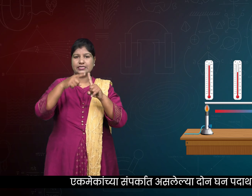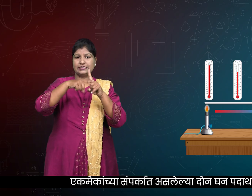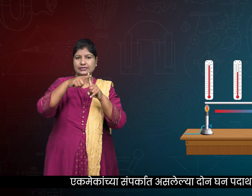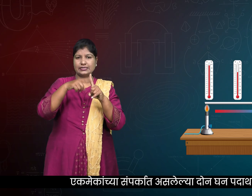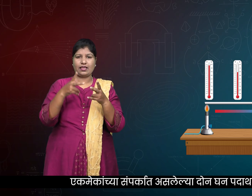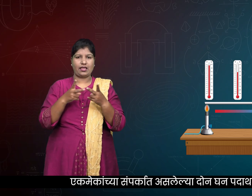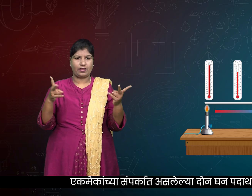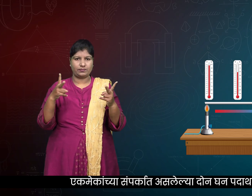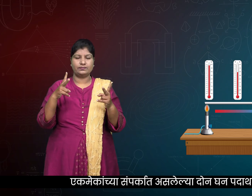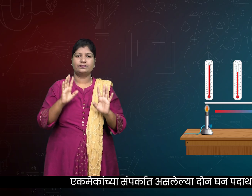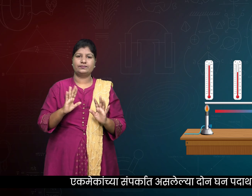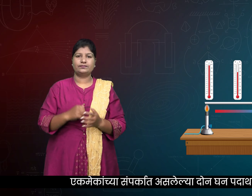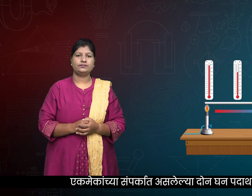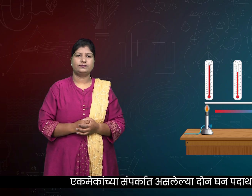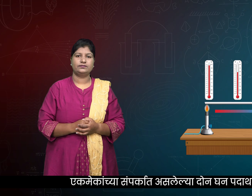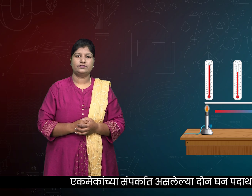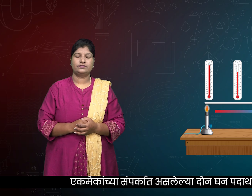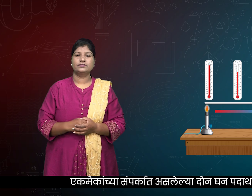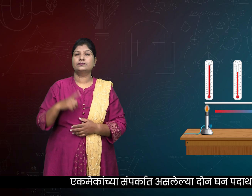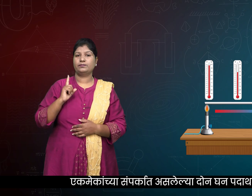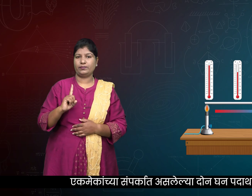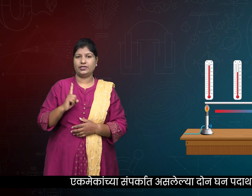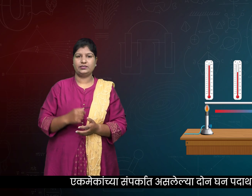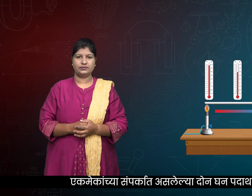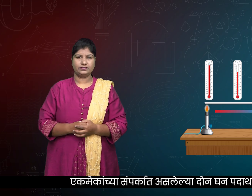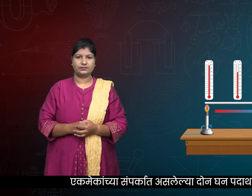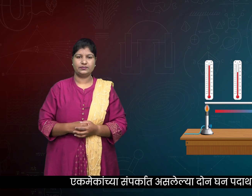एकमेकांच्या संपर्कात असलेल्या 2 घन पदार्थांमधून होते.